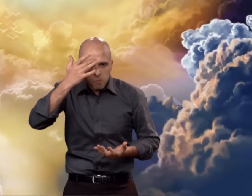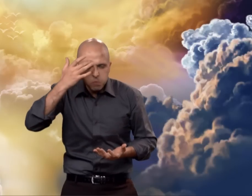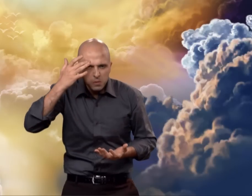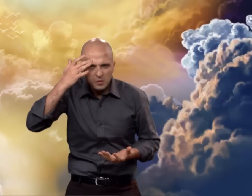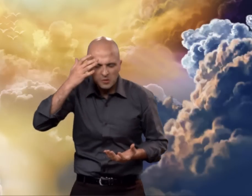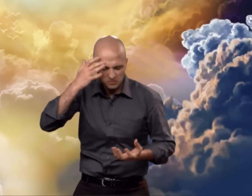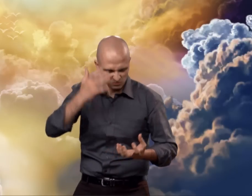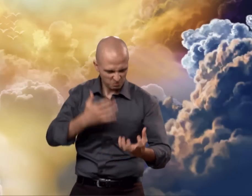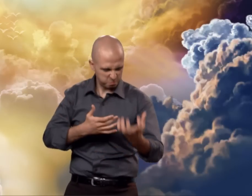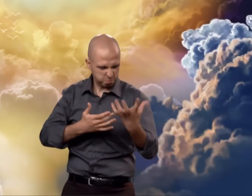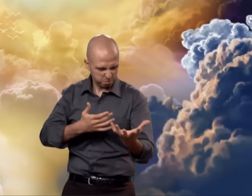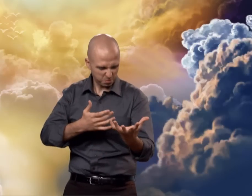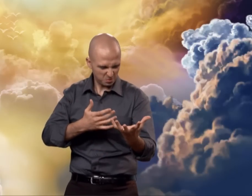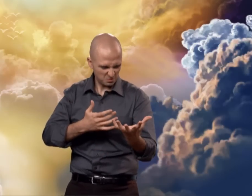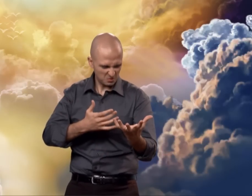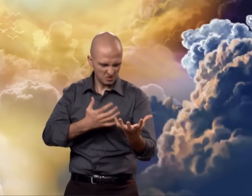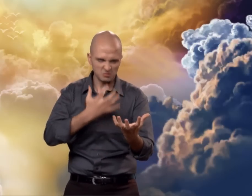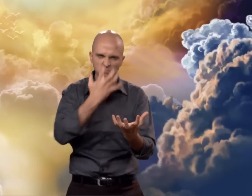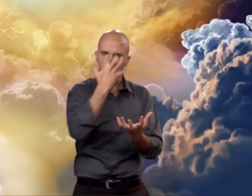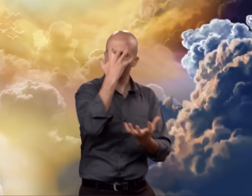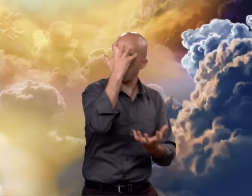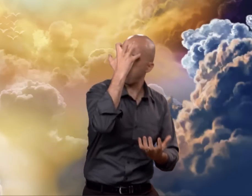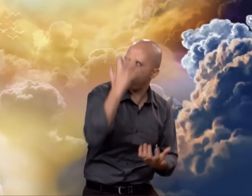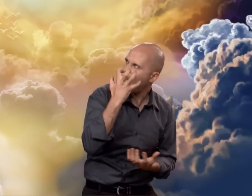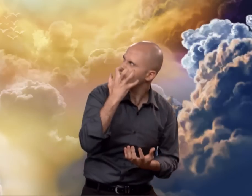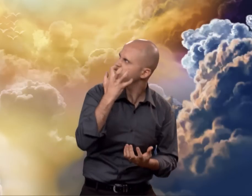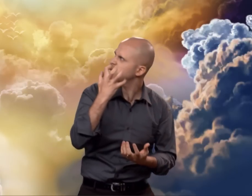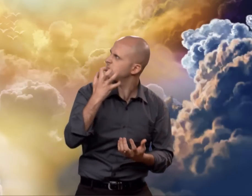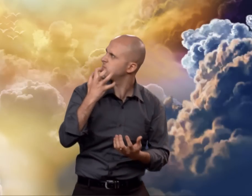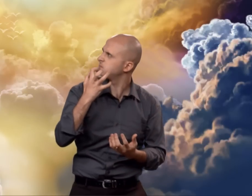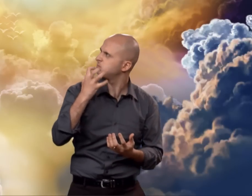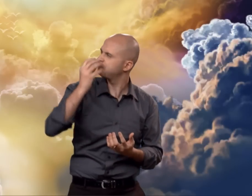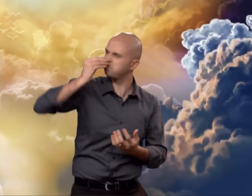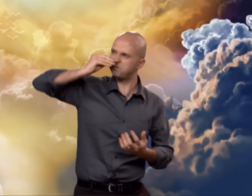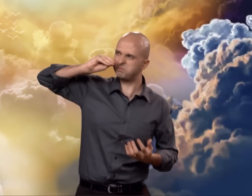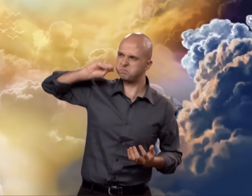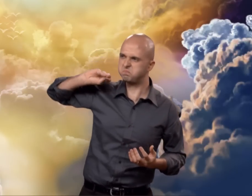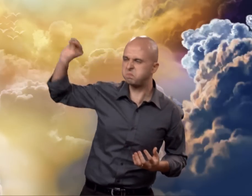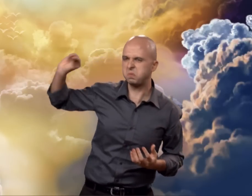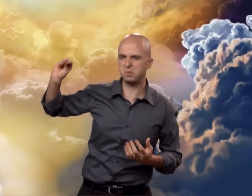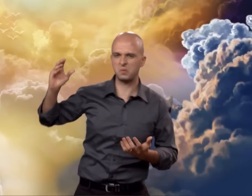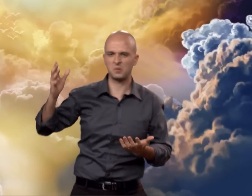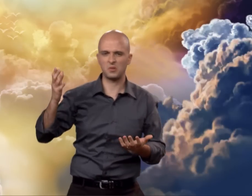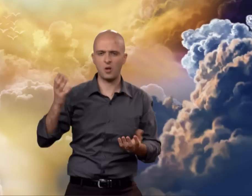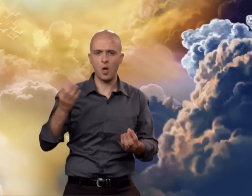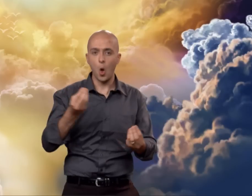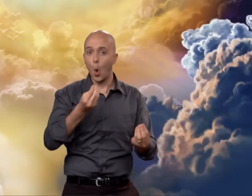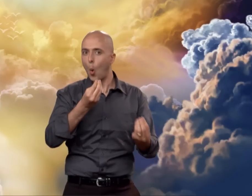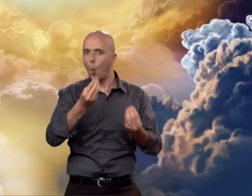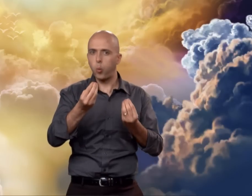estiver. Paulo também afirma que, dada a ordem com a voz do arcanjo e o ressoar da trombeta de Deus,